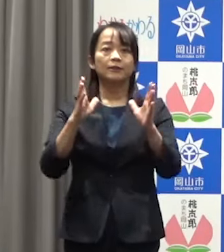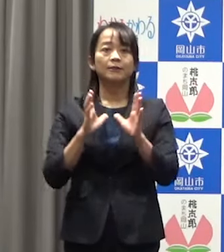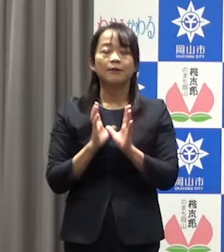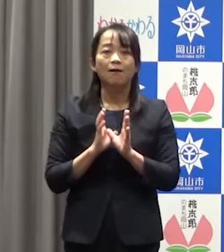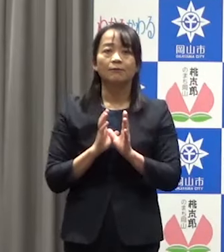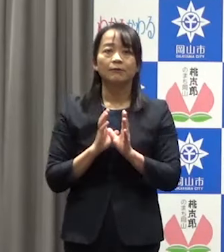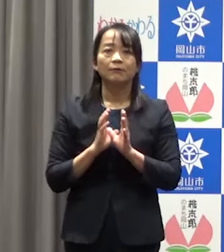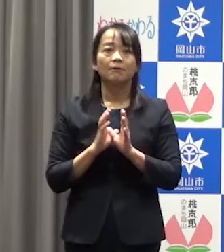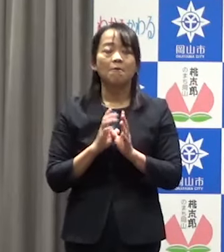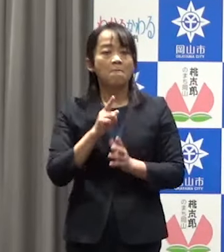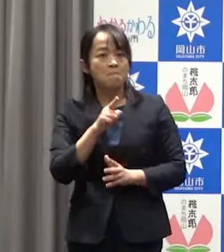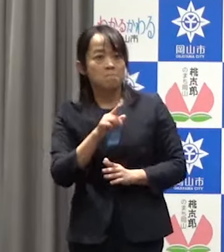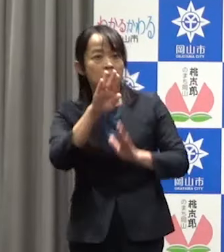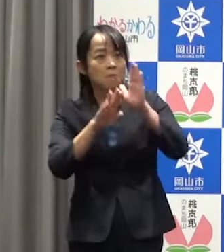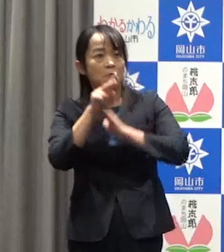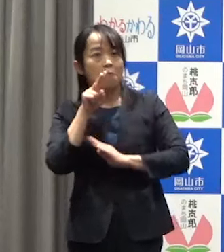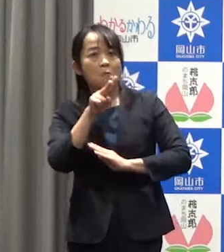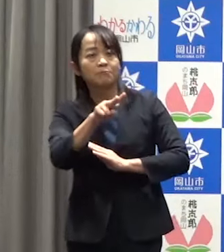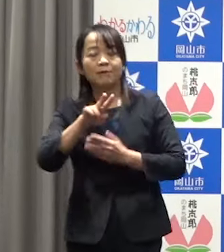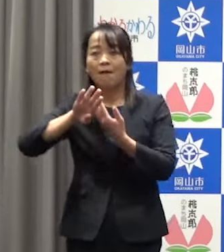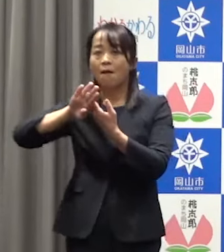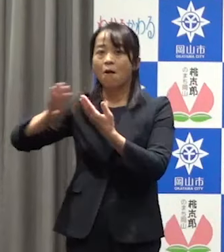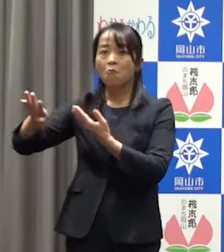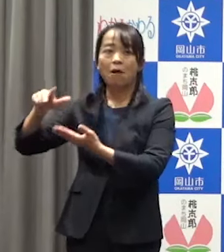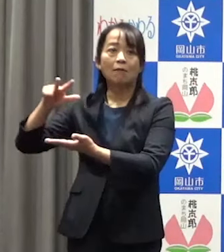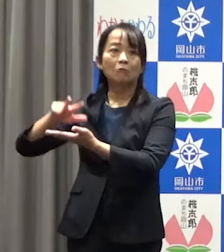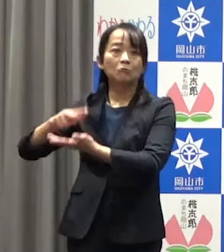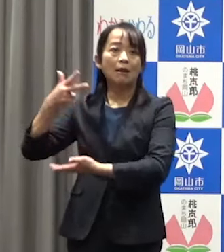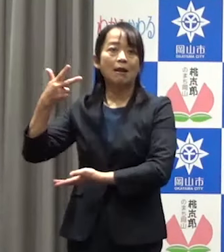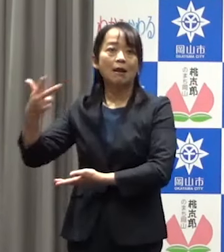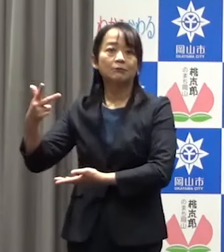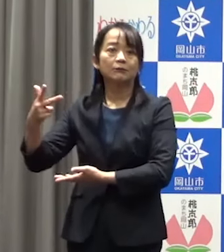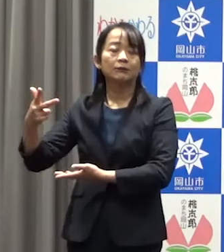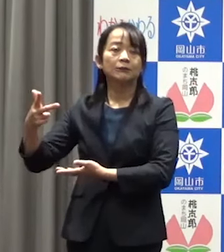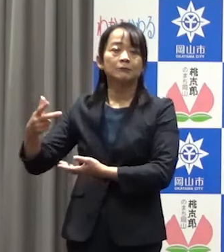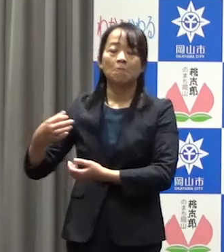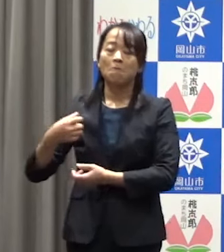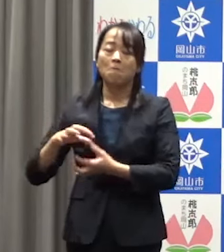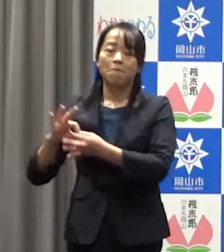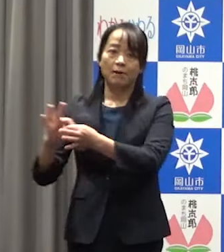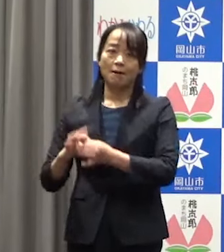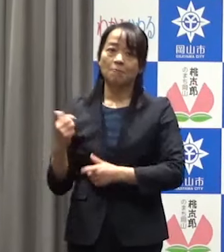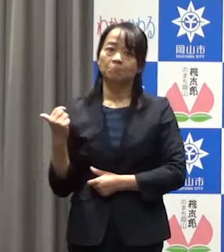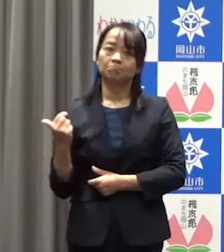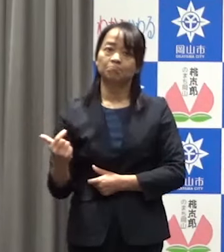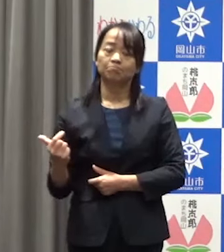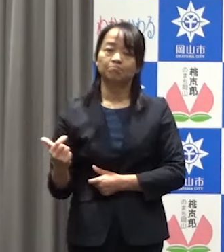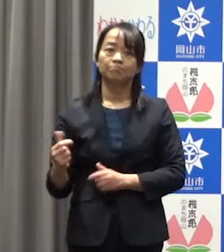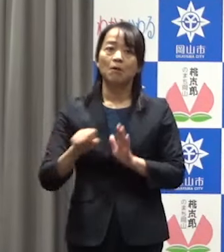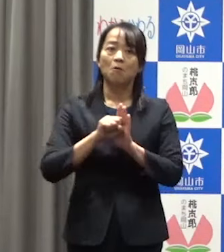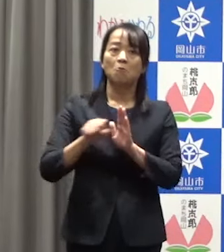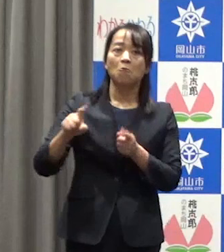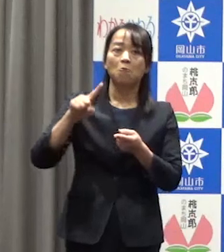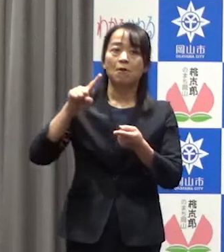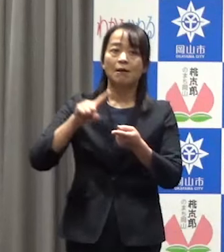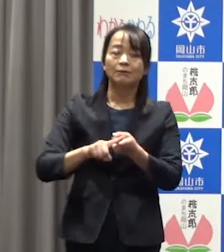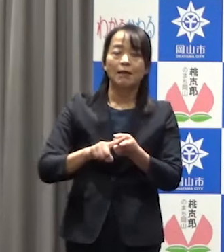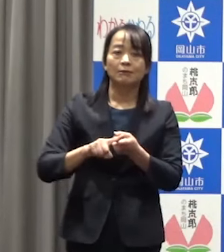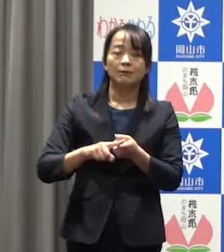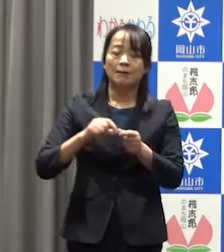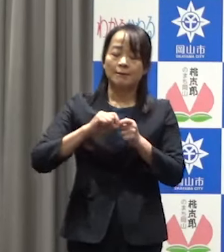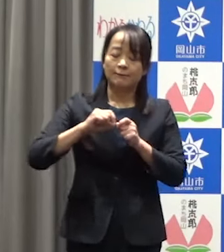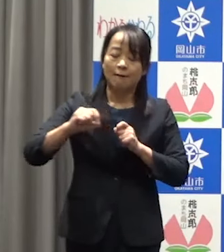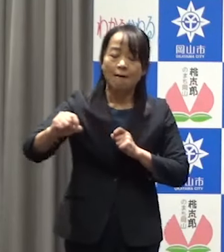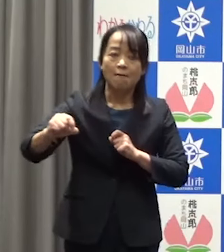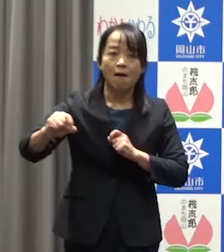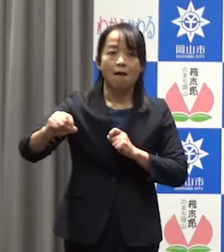令市等と緊密に連携を取り合い、効果的かつ息の長い支援を心がけ